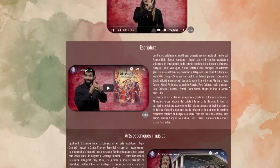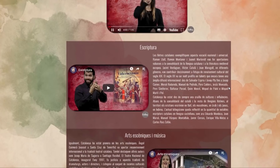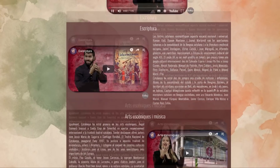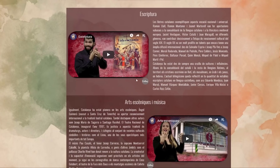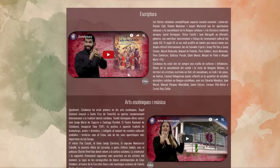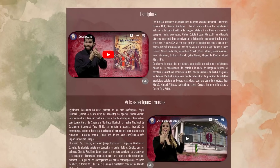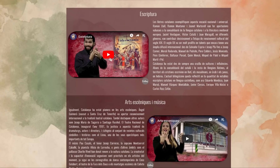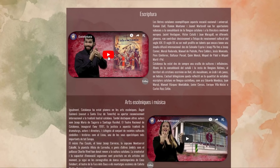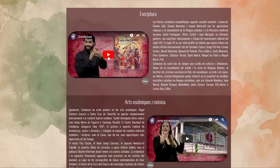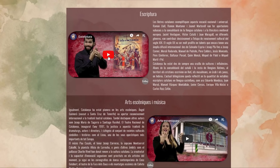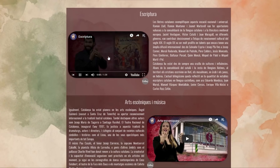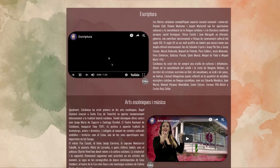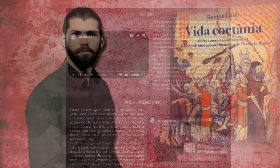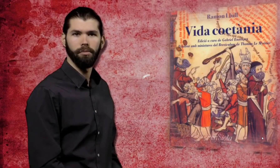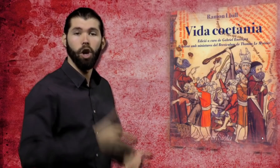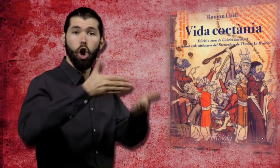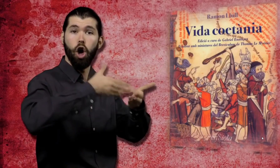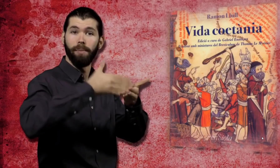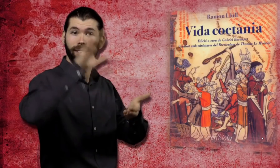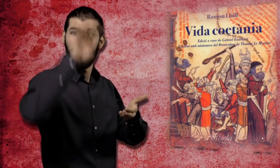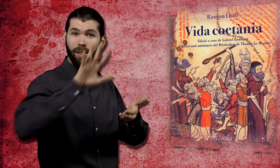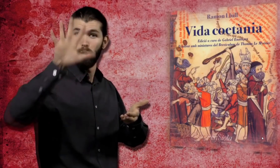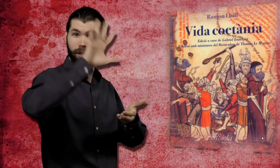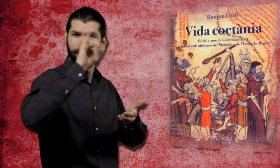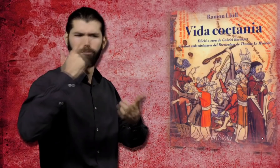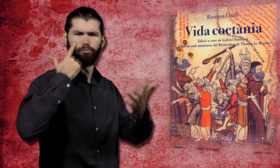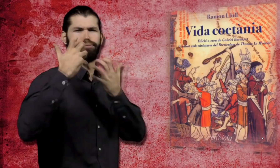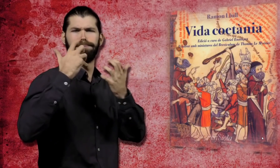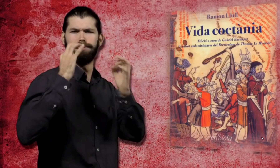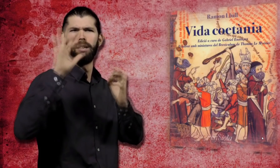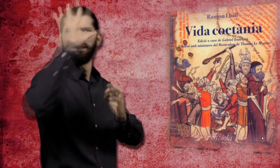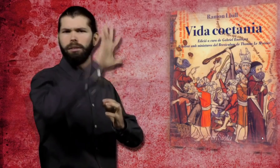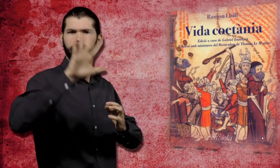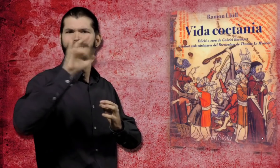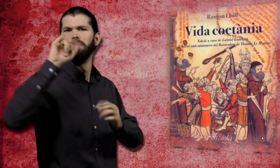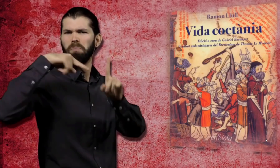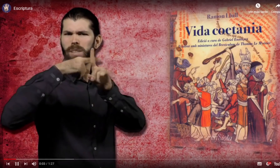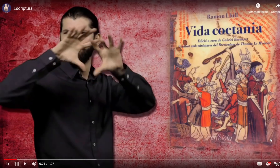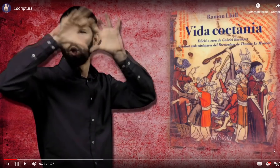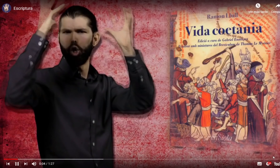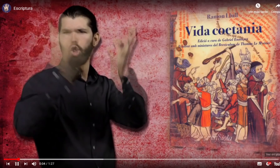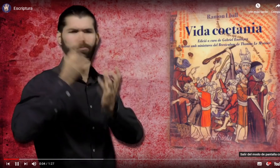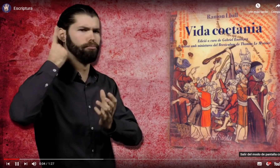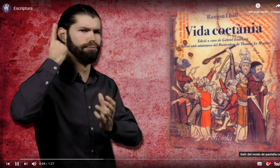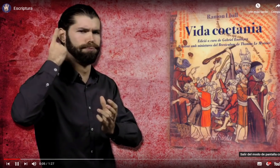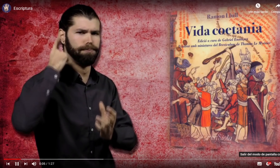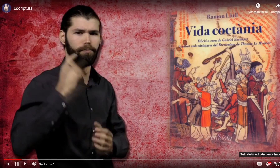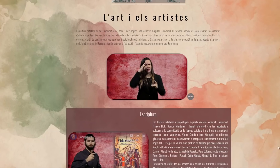La cultura catalana ha desenvolupat... Les lletres catalanes exemplifiquen aquesta vocació nacional i universal, la